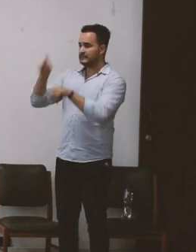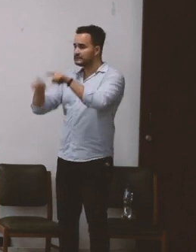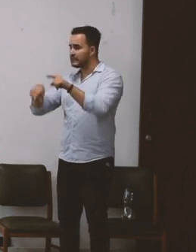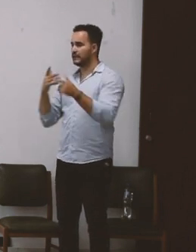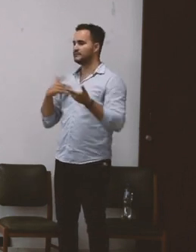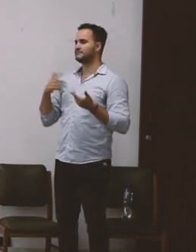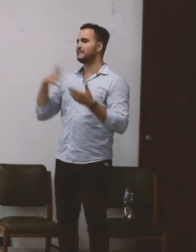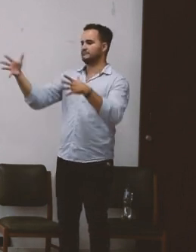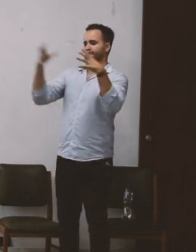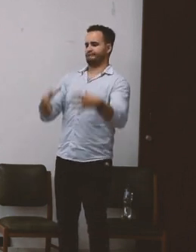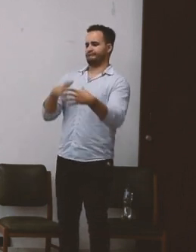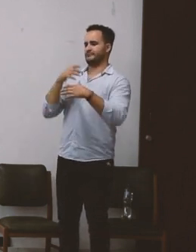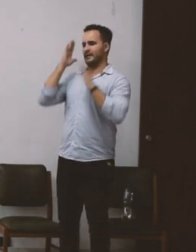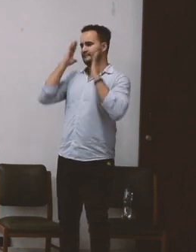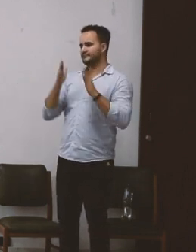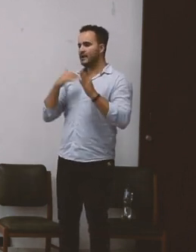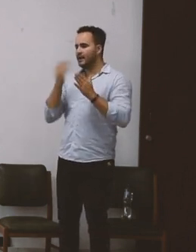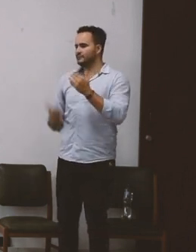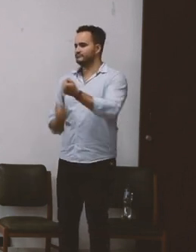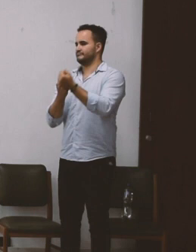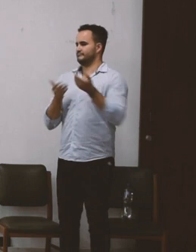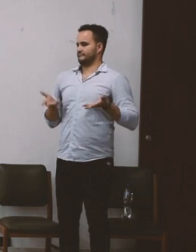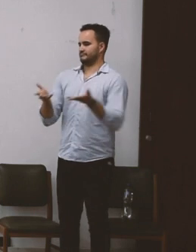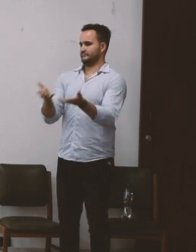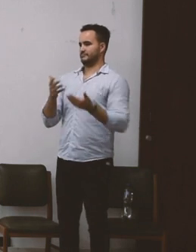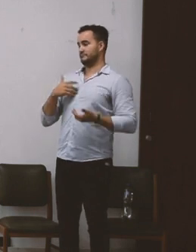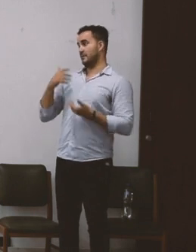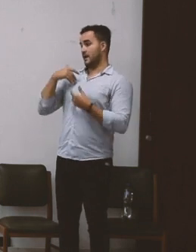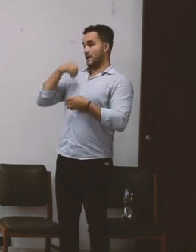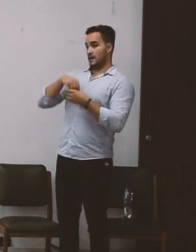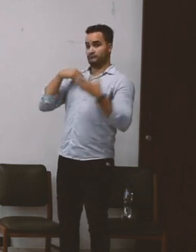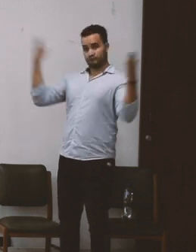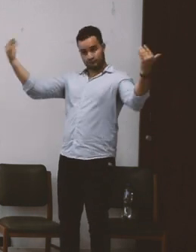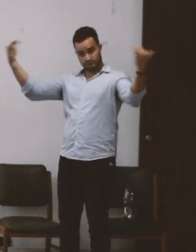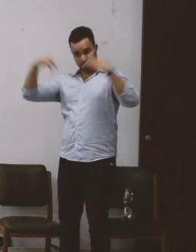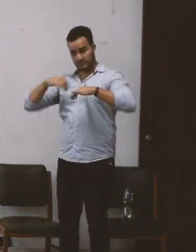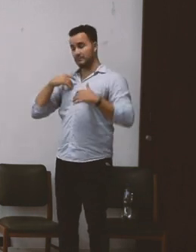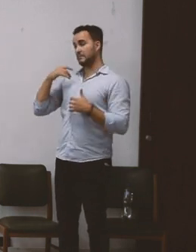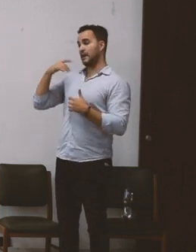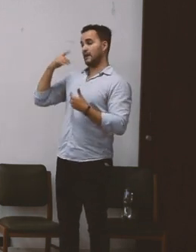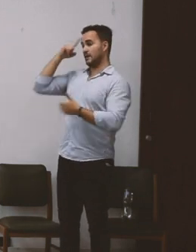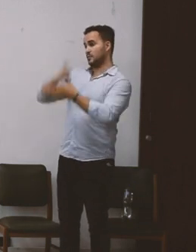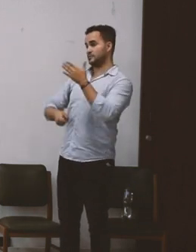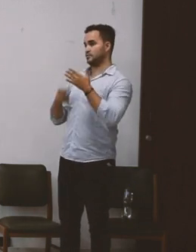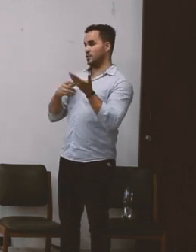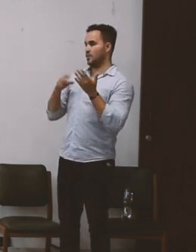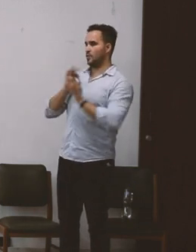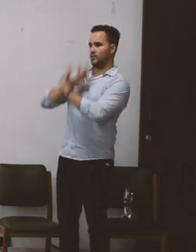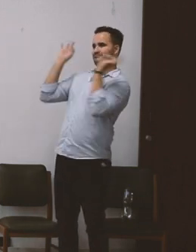social, quienes les sirven para evadir impuestos, por ejemplo, ¿no? O ganar votos en las elecciones